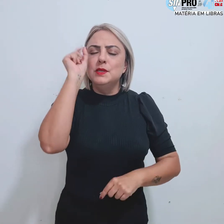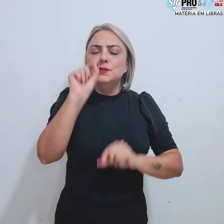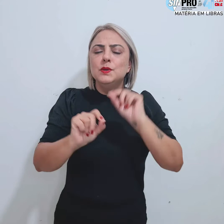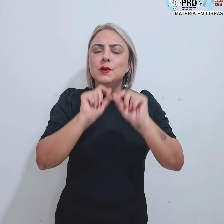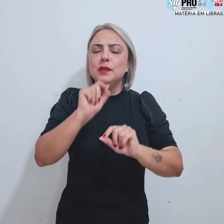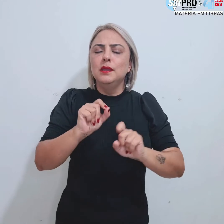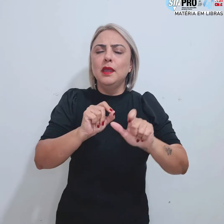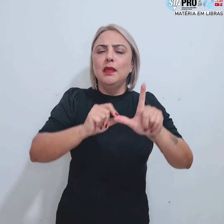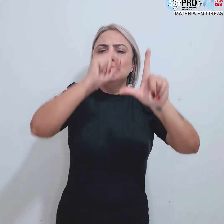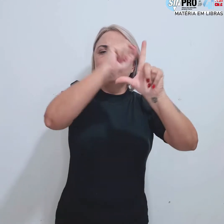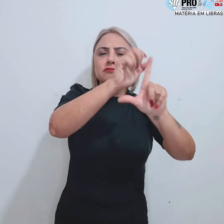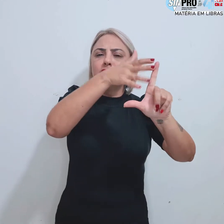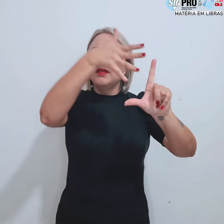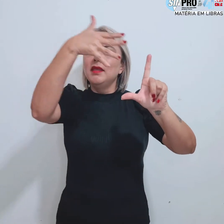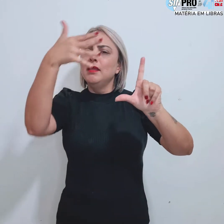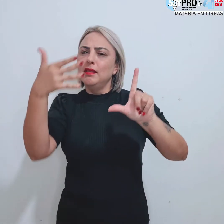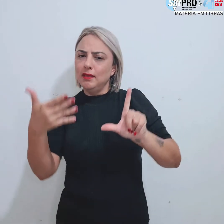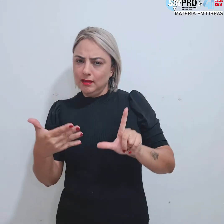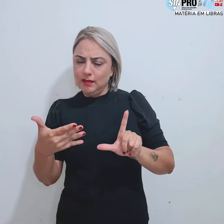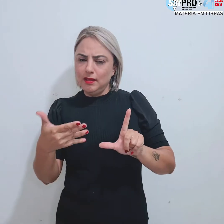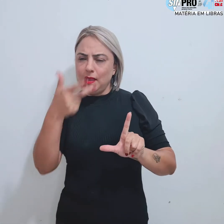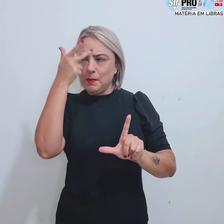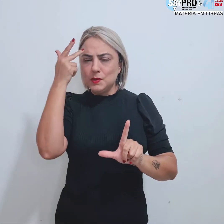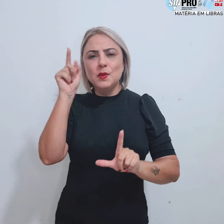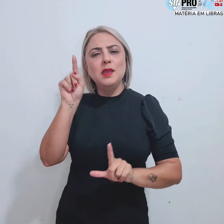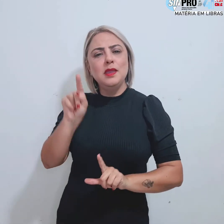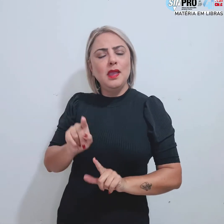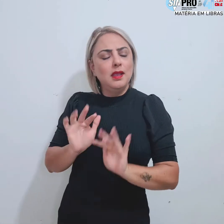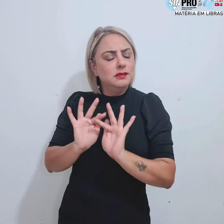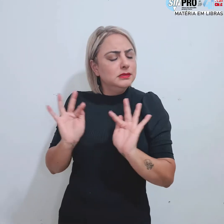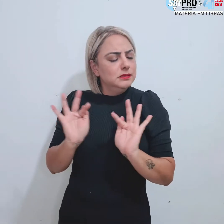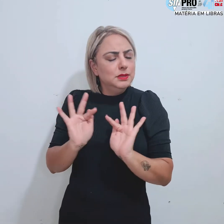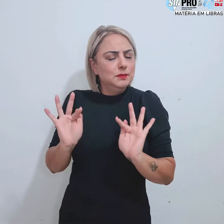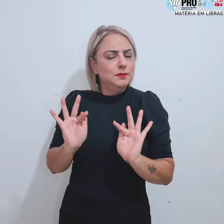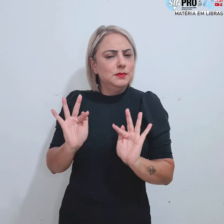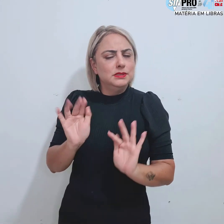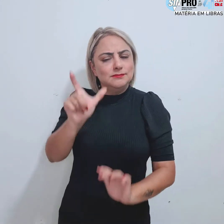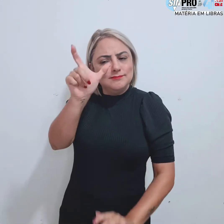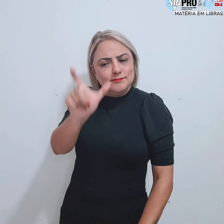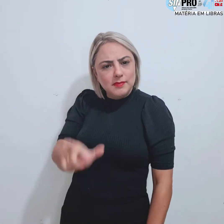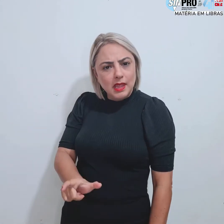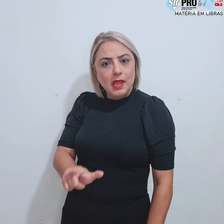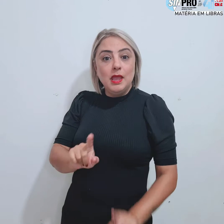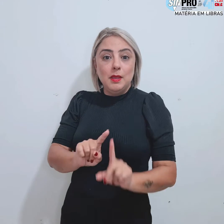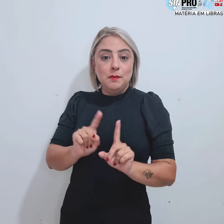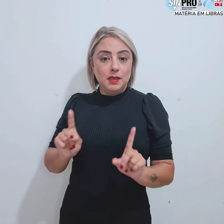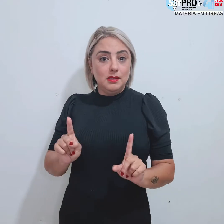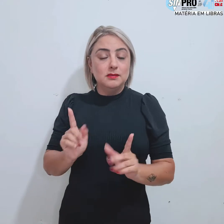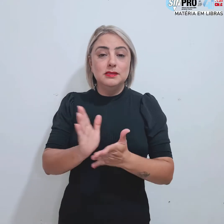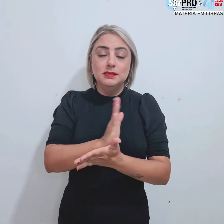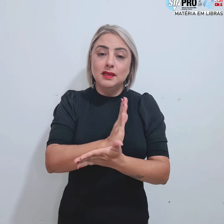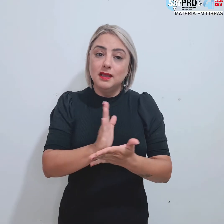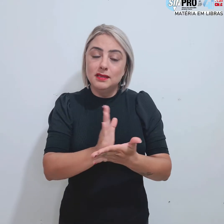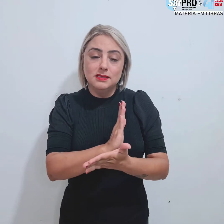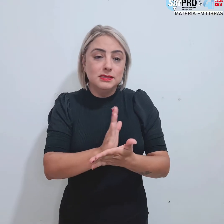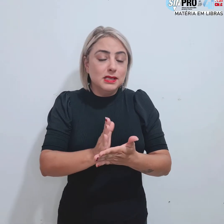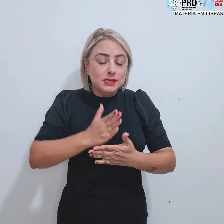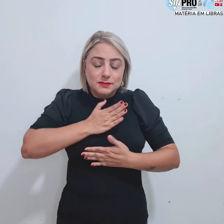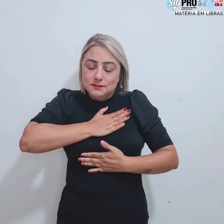LGBTQIA+, simplesmente é, mesmo que em muitos casos não queira